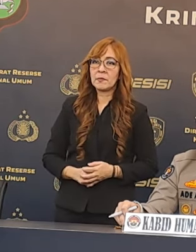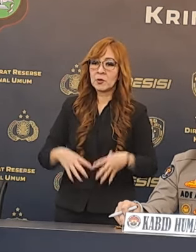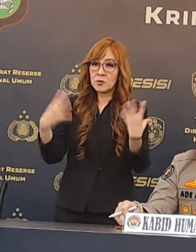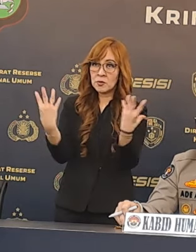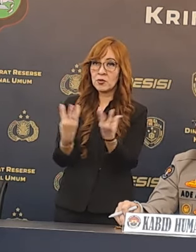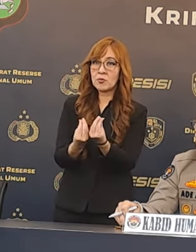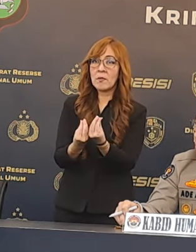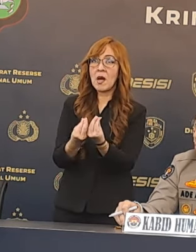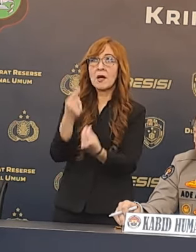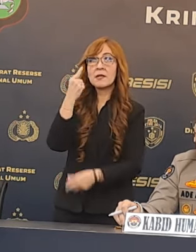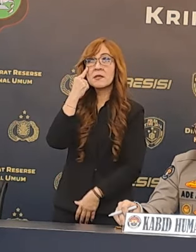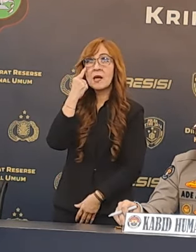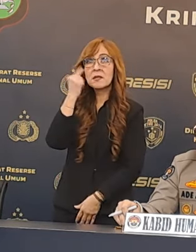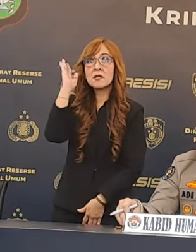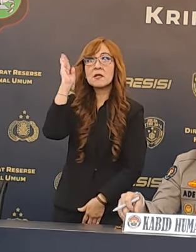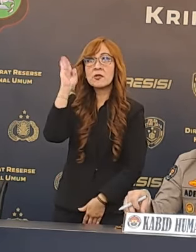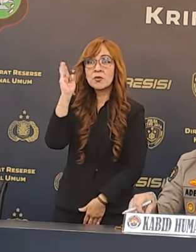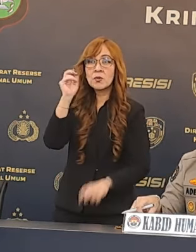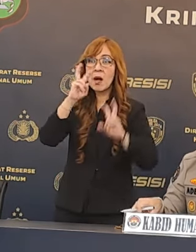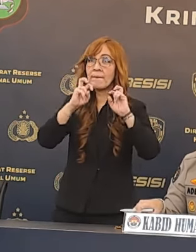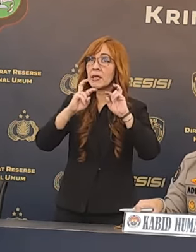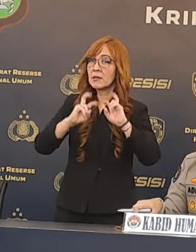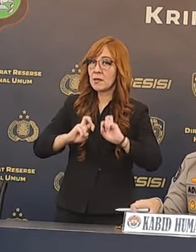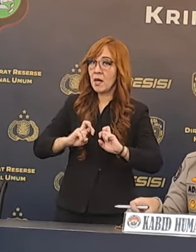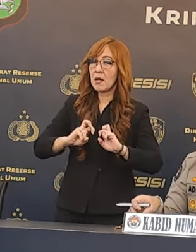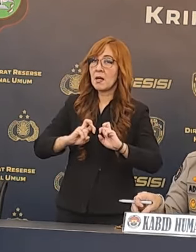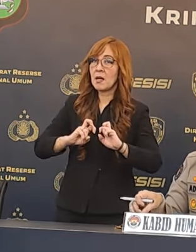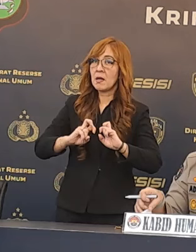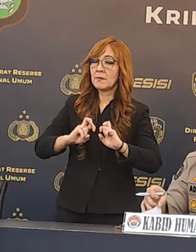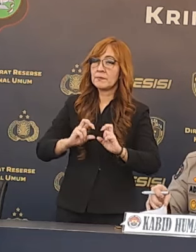Total saksi yang sudah kita periksa sebanyak